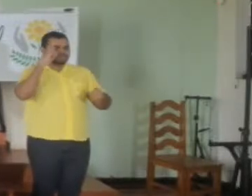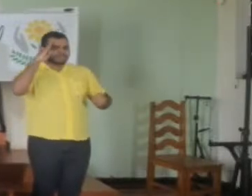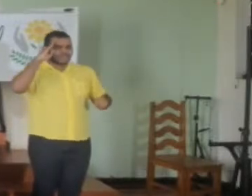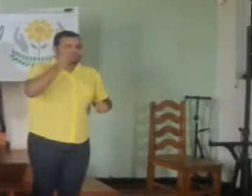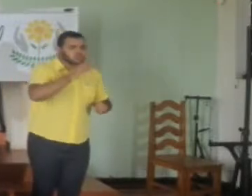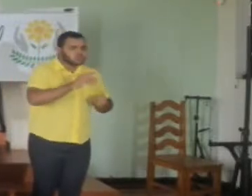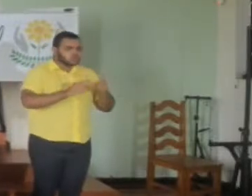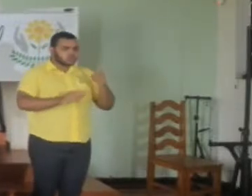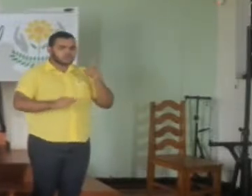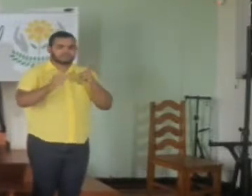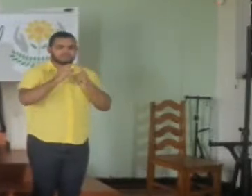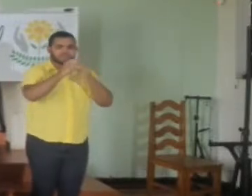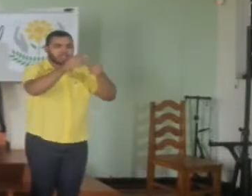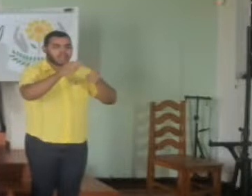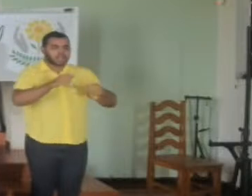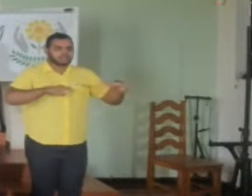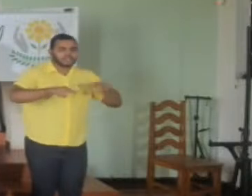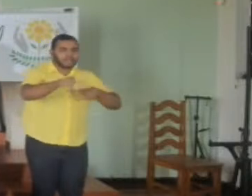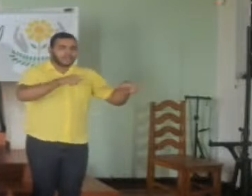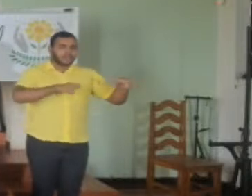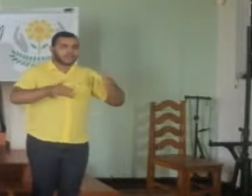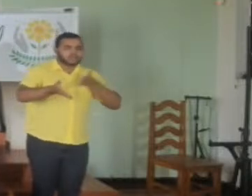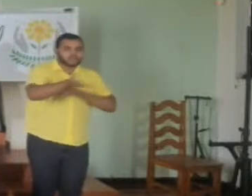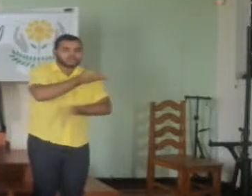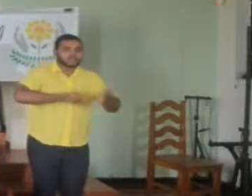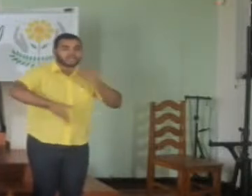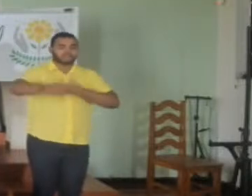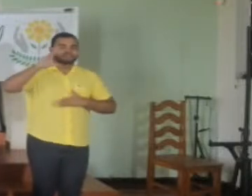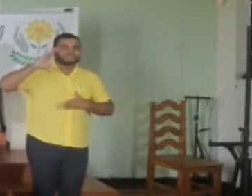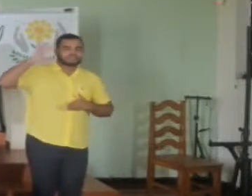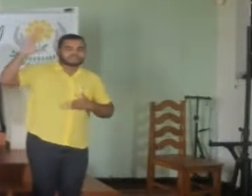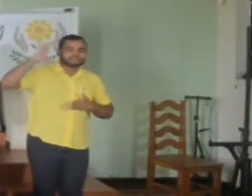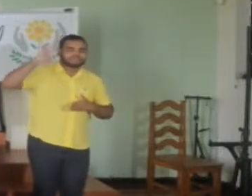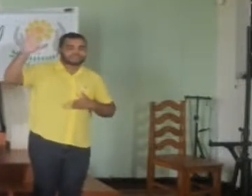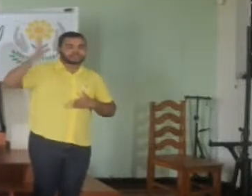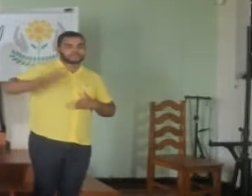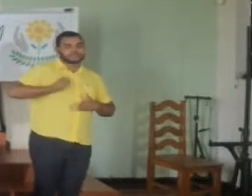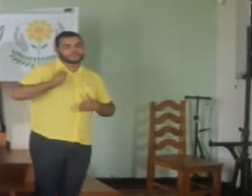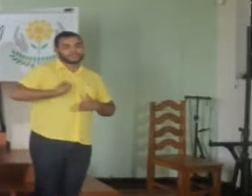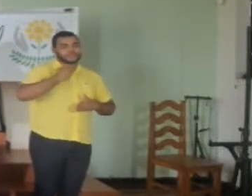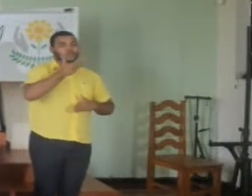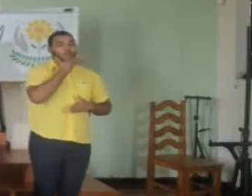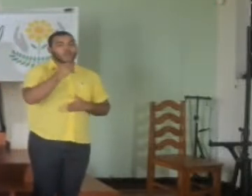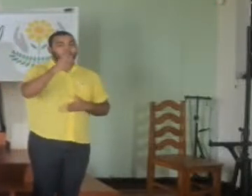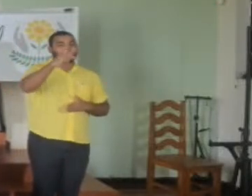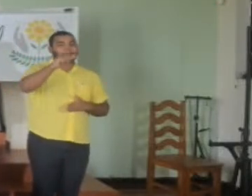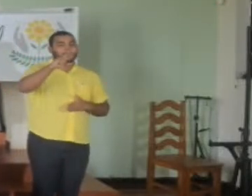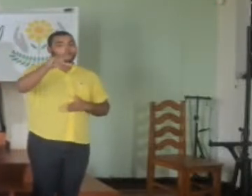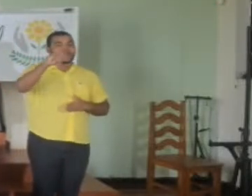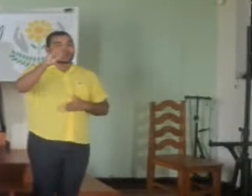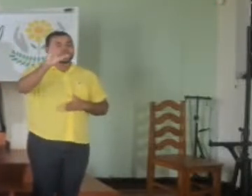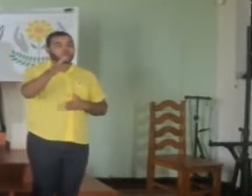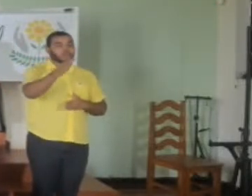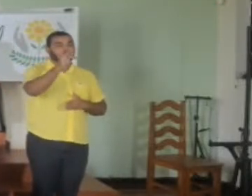no trabalho, na ação e na reflexão. Paulo Freire.